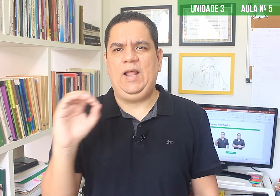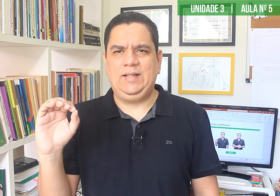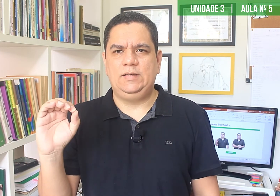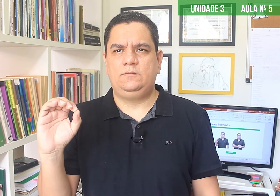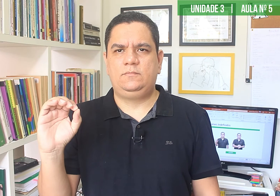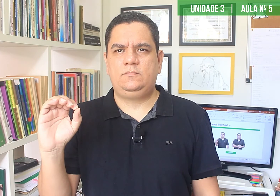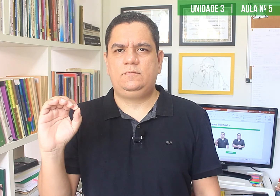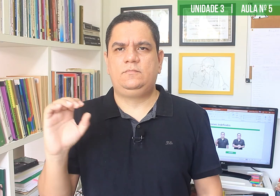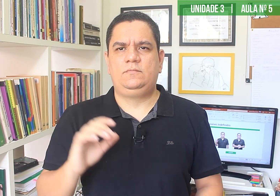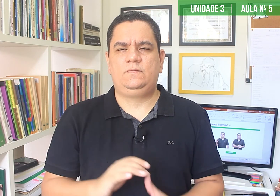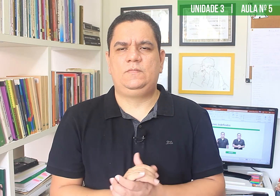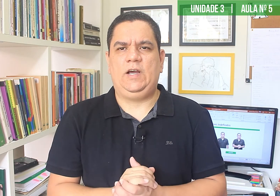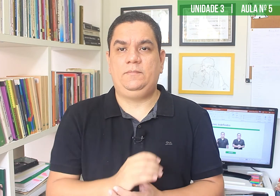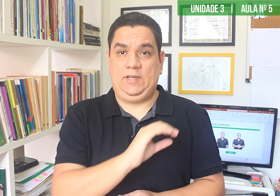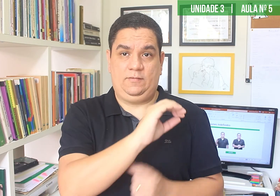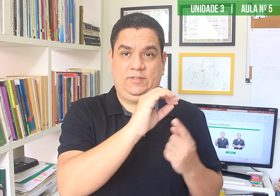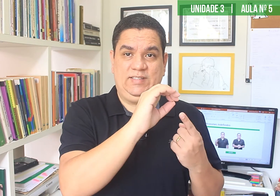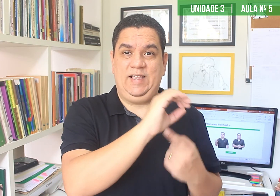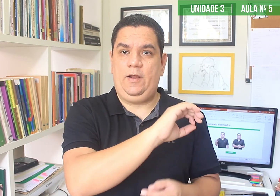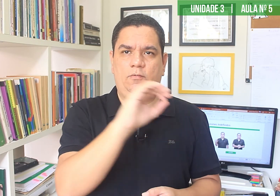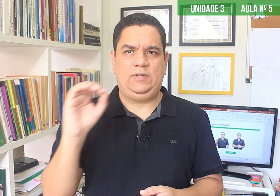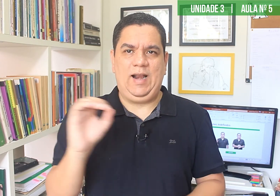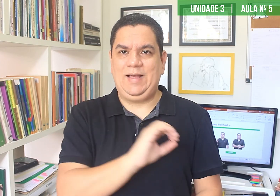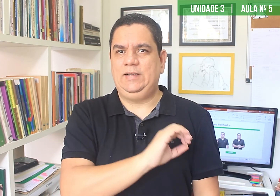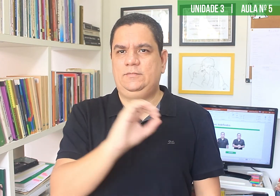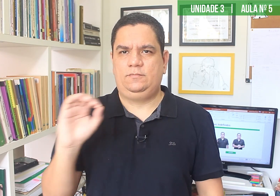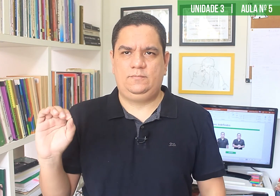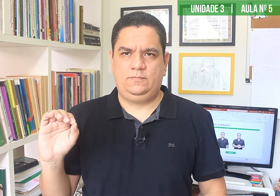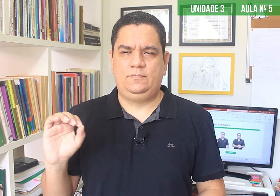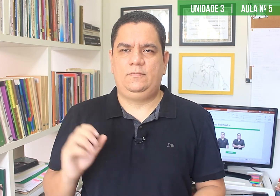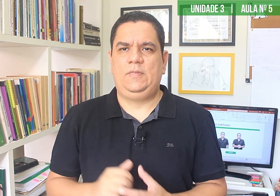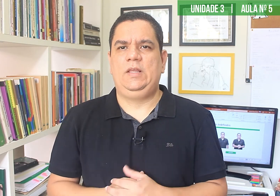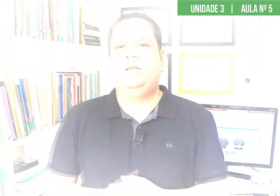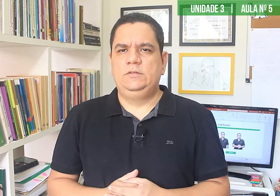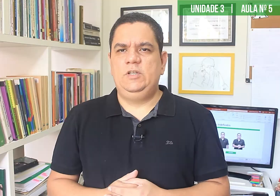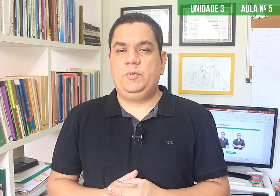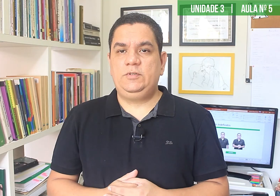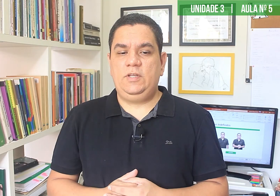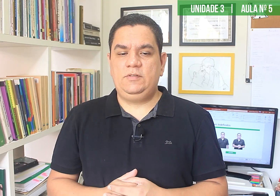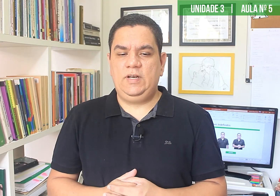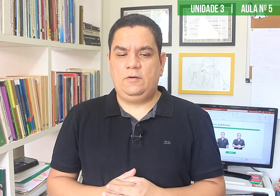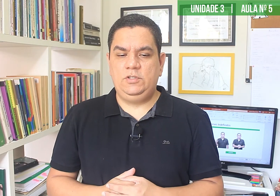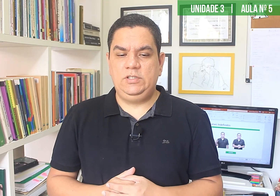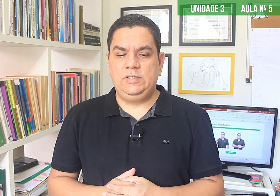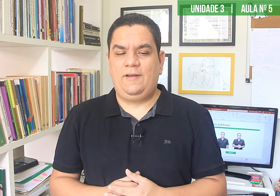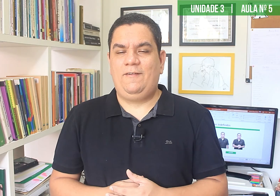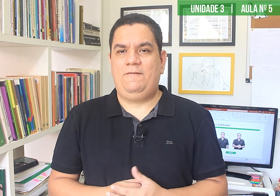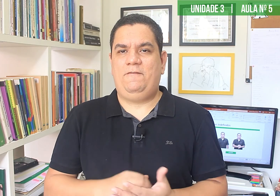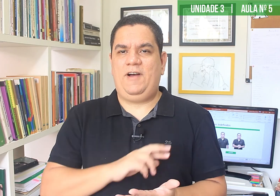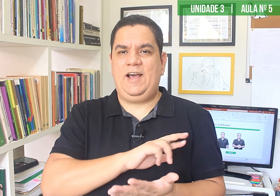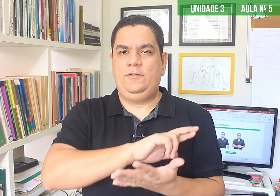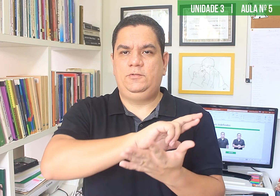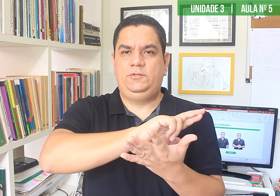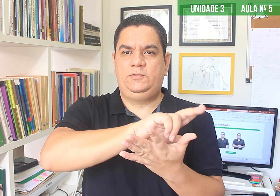Nada. Tá zero, tá nada. Depois eu tenho o sinal de vários.